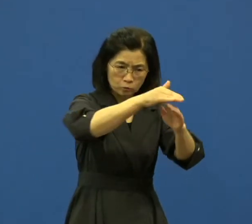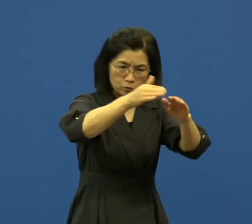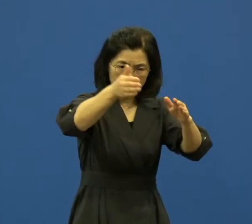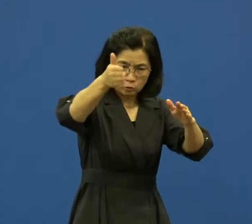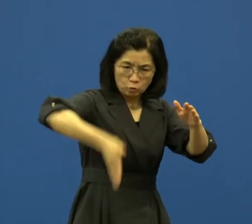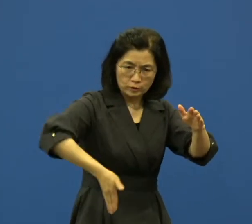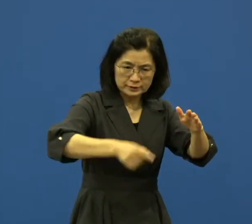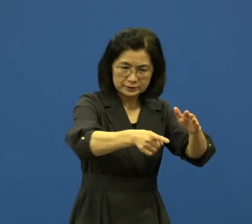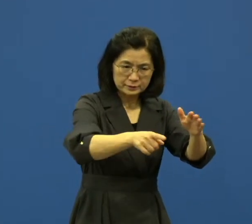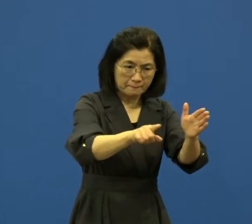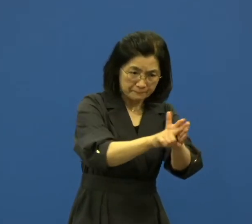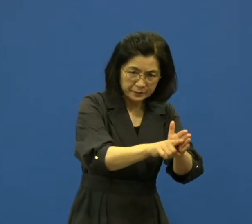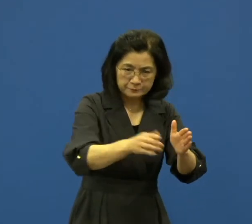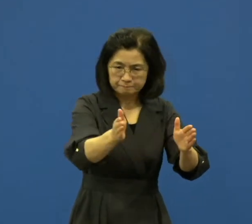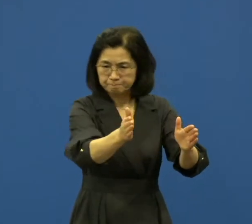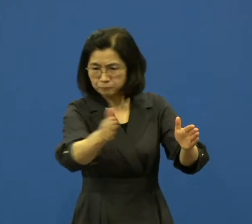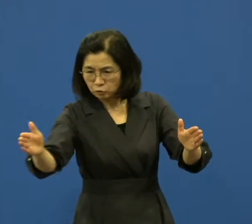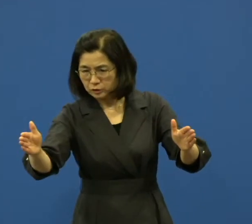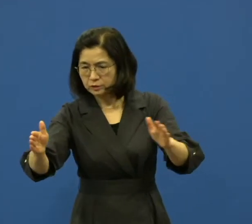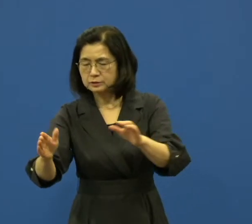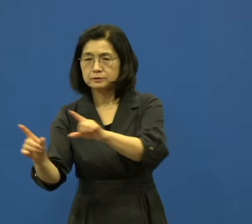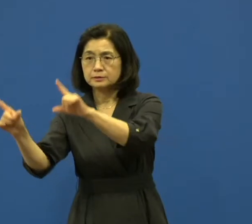딱딱 맞아떨어지지 않을 때가 많기 때문에